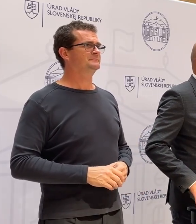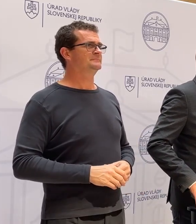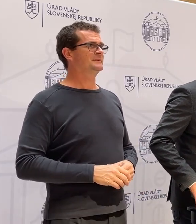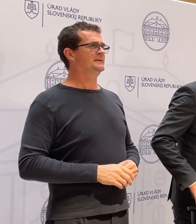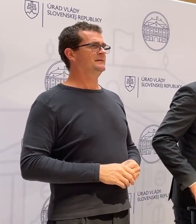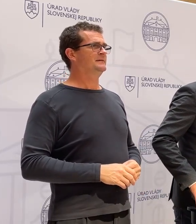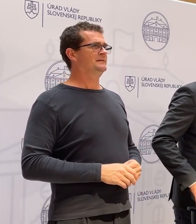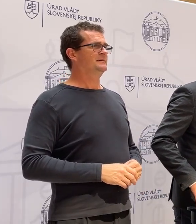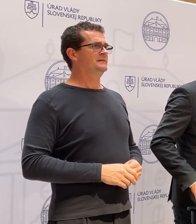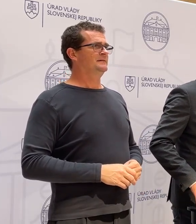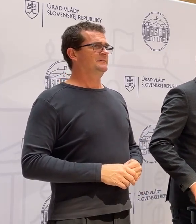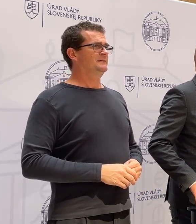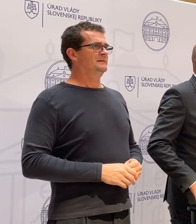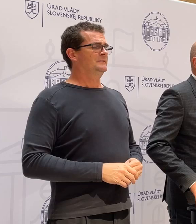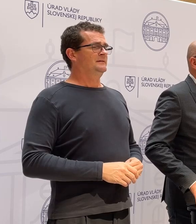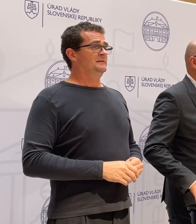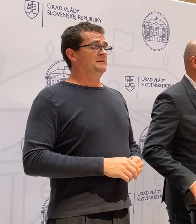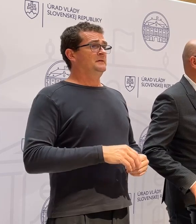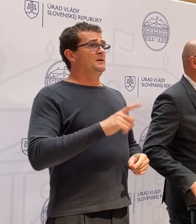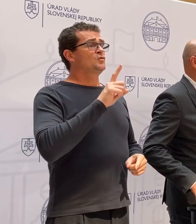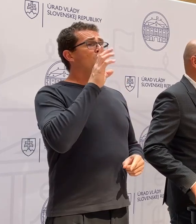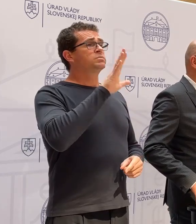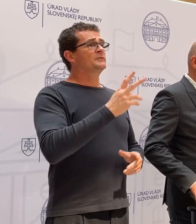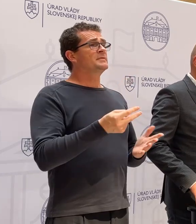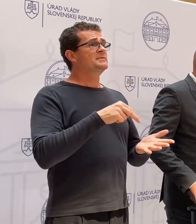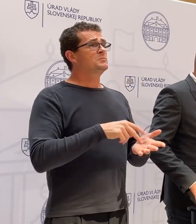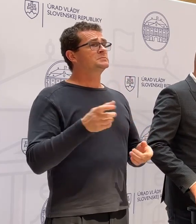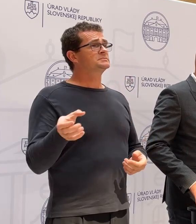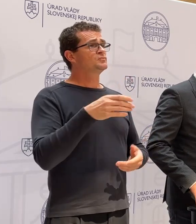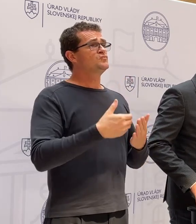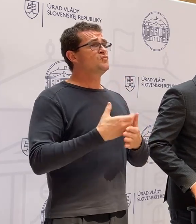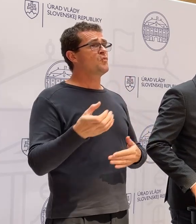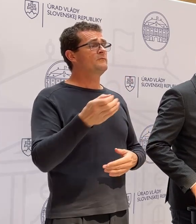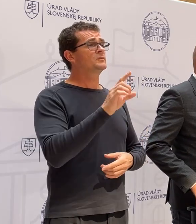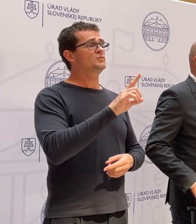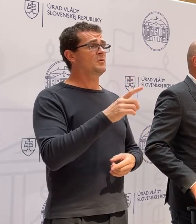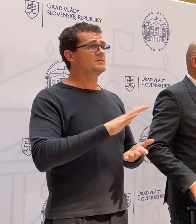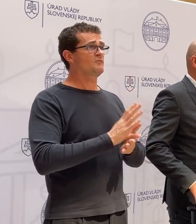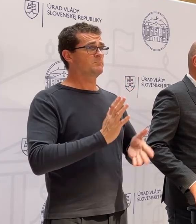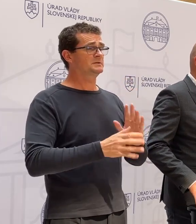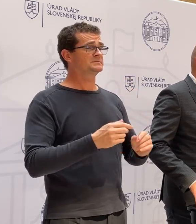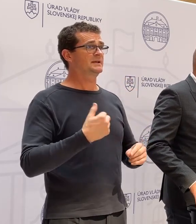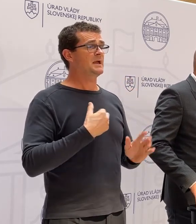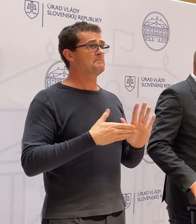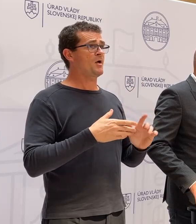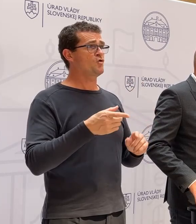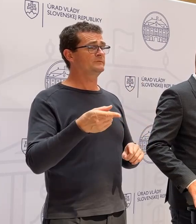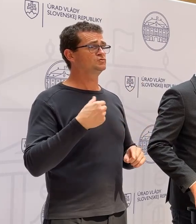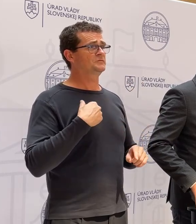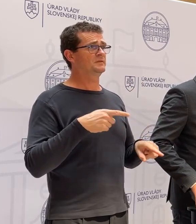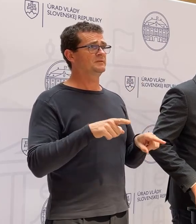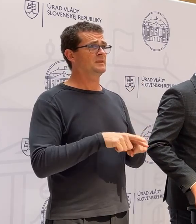Počkajte, prosím vás pekne. Už tušíte, kto bude vašim nástupcom? Nie, alebo nie, neviem. Ako som hovoril včera na tlačovej besede, ja som aj Igorovi Matovičovi